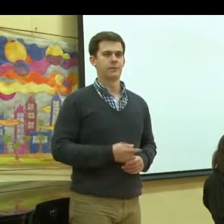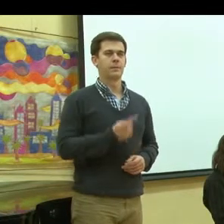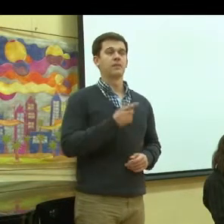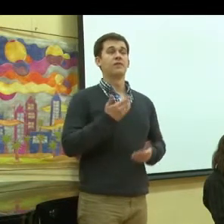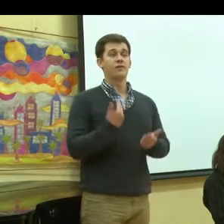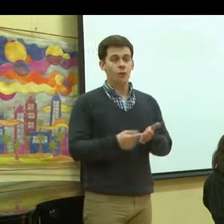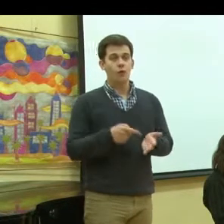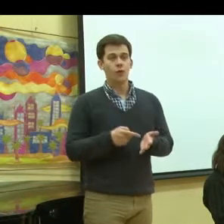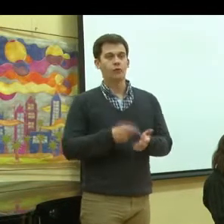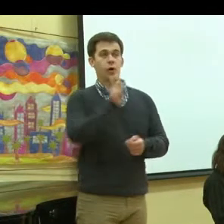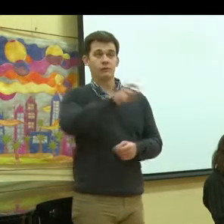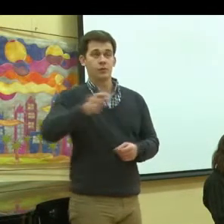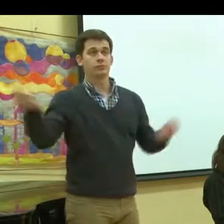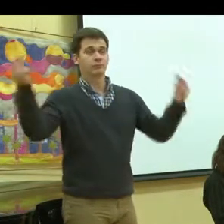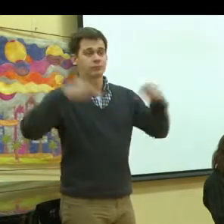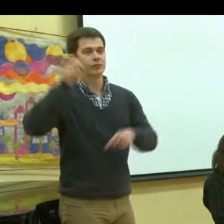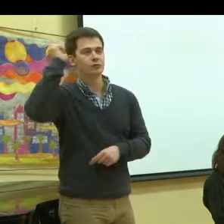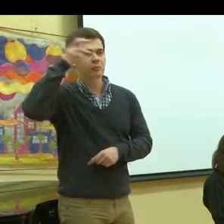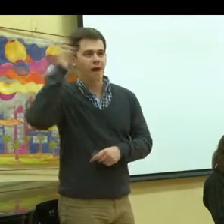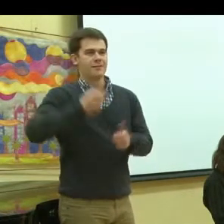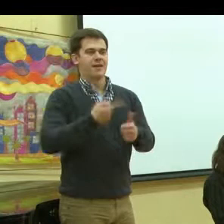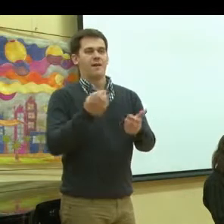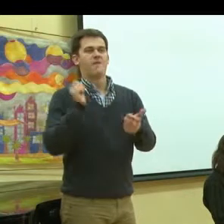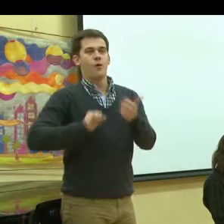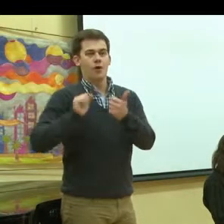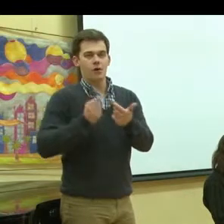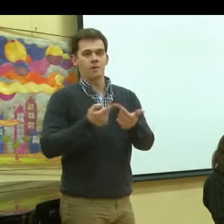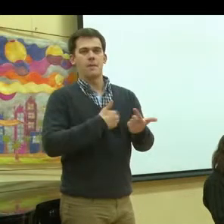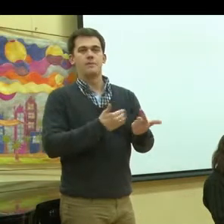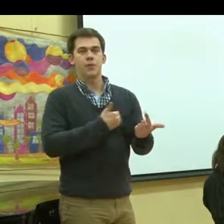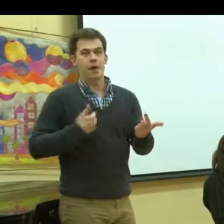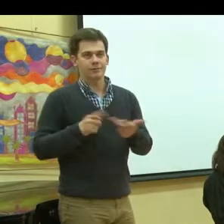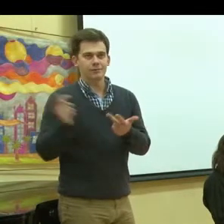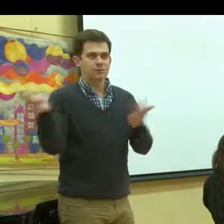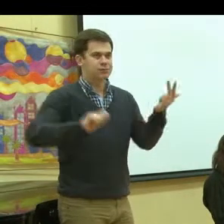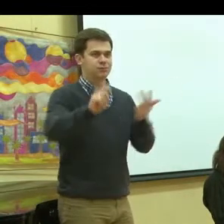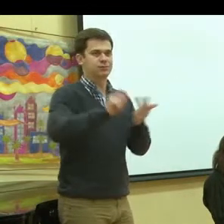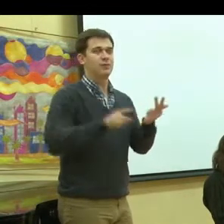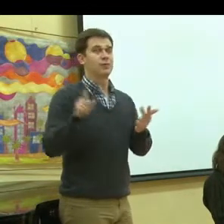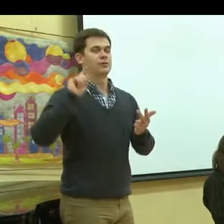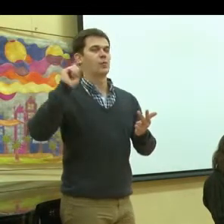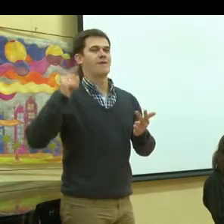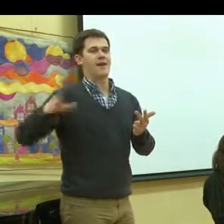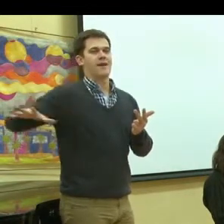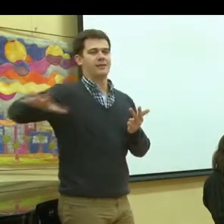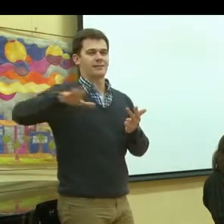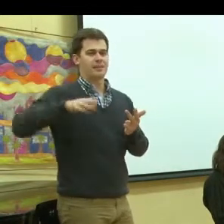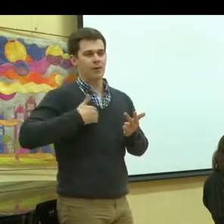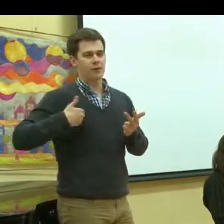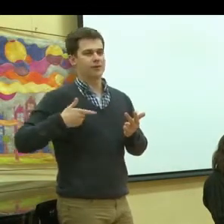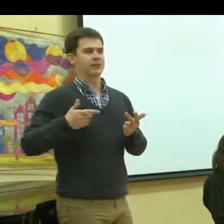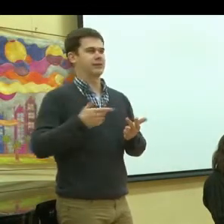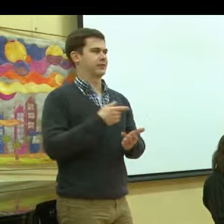Docierają właśnie Hiszpanie, Włosi, również Polacy, czyli tutaj przedstawiciele tych narodów słowiańskich. Los